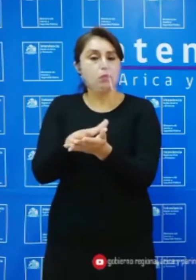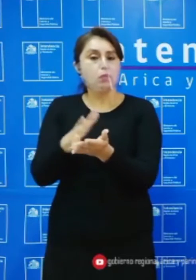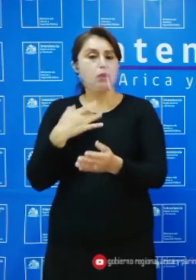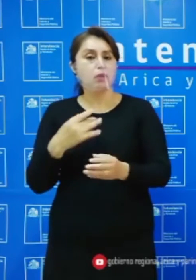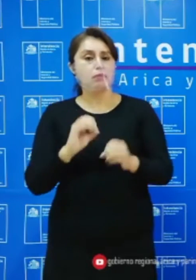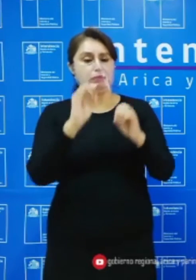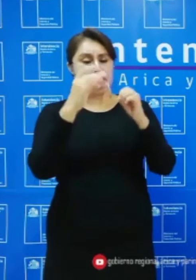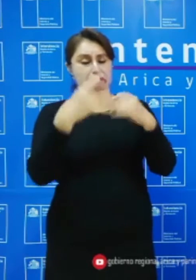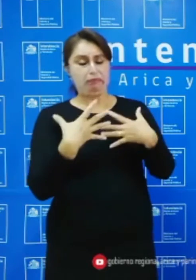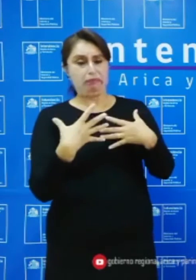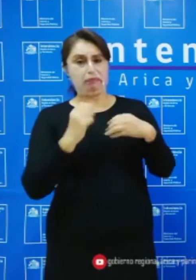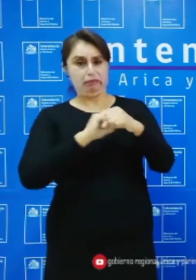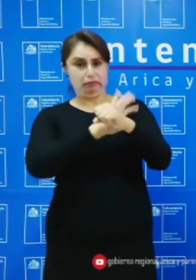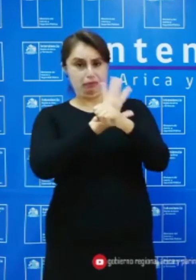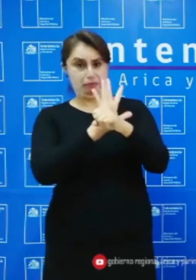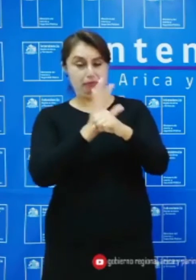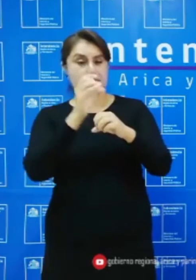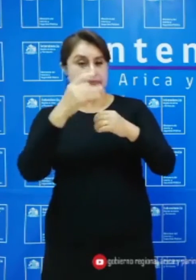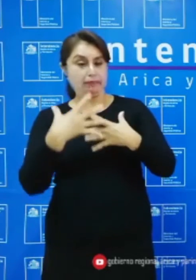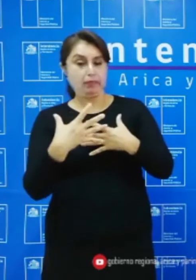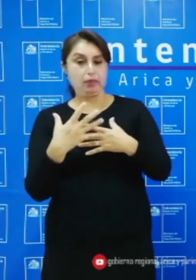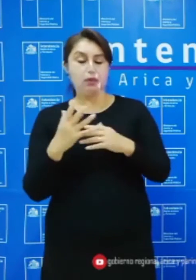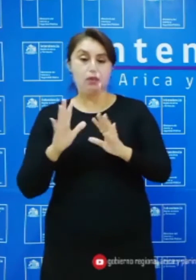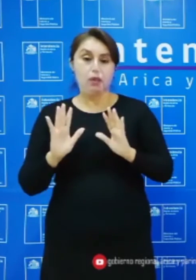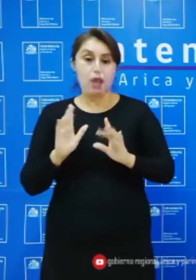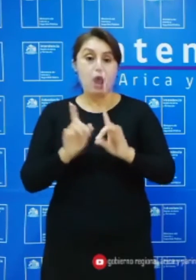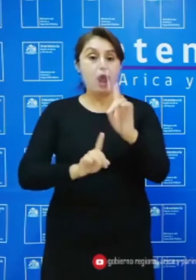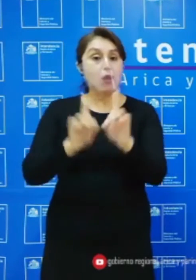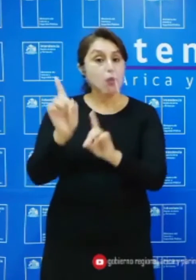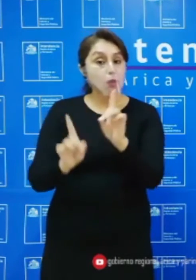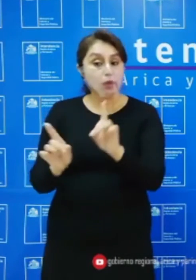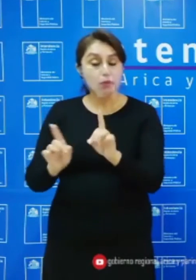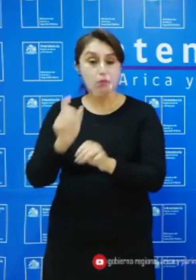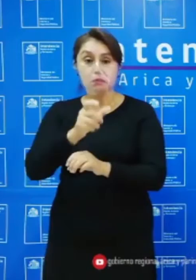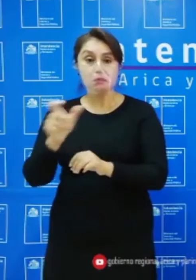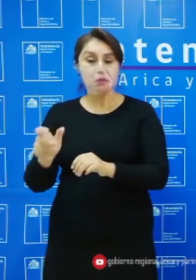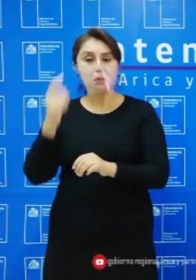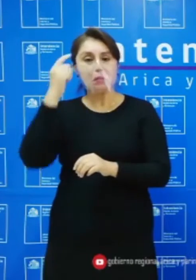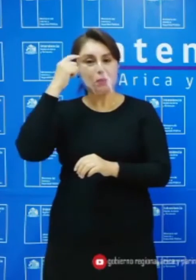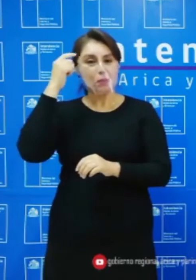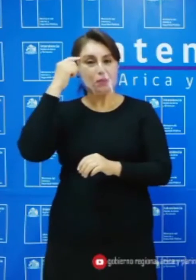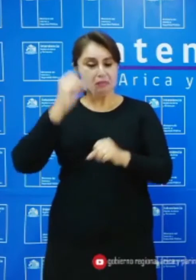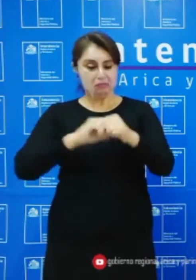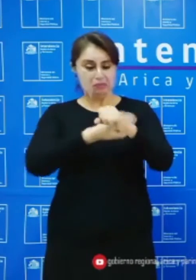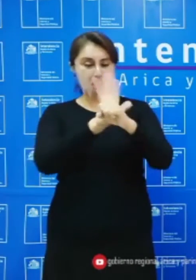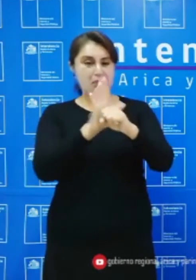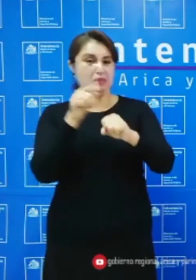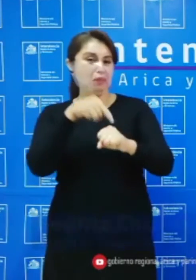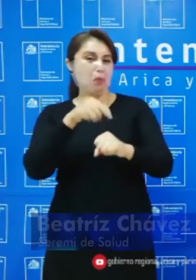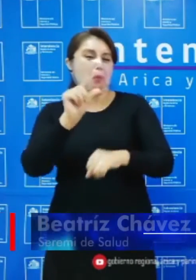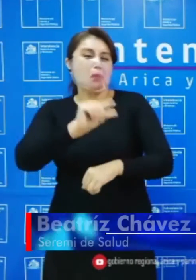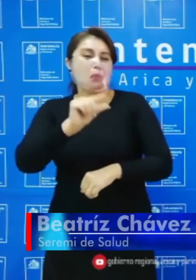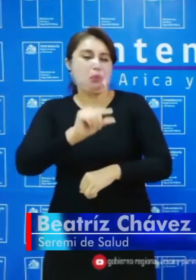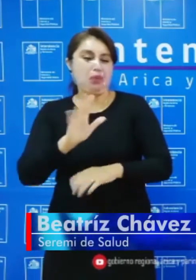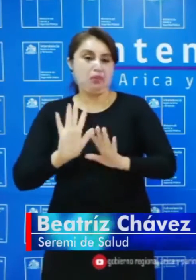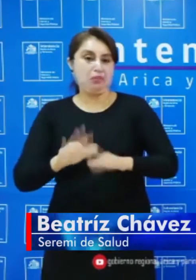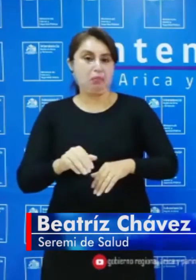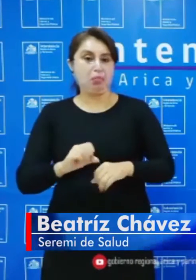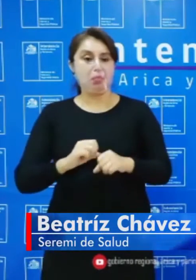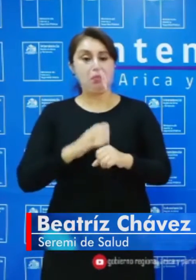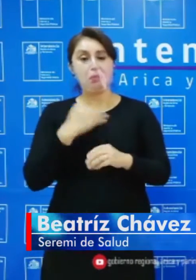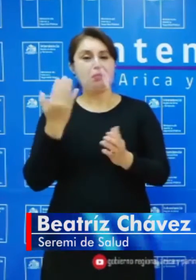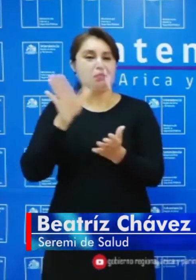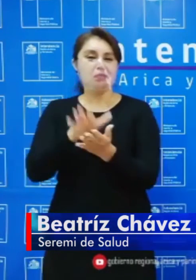del COVID. A todas aquellas personas que aún no creen que el COVID puede matar, los seguimos